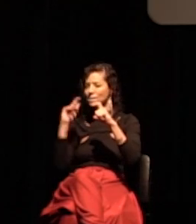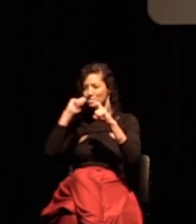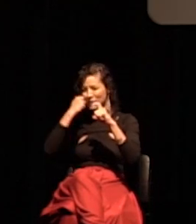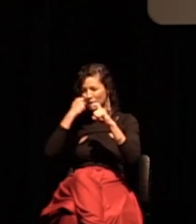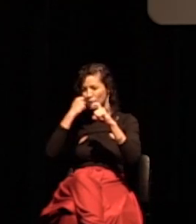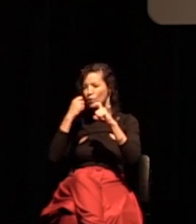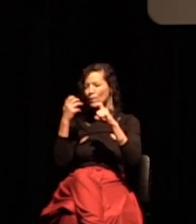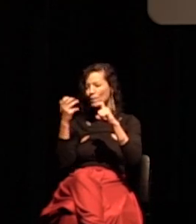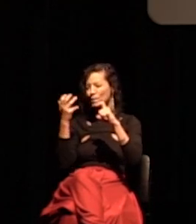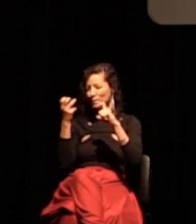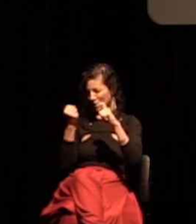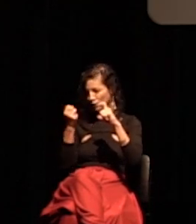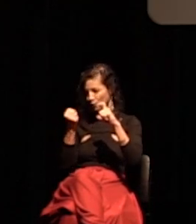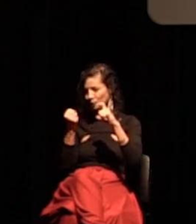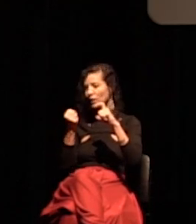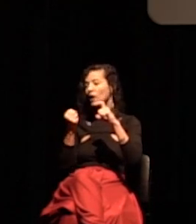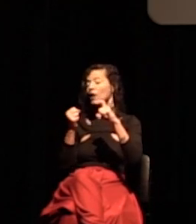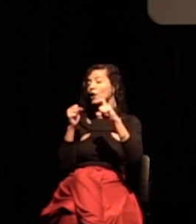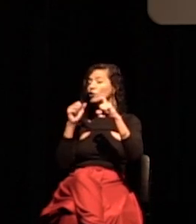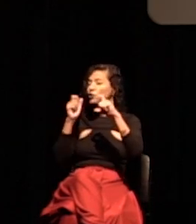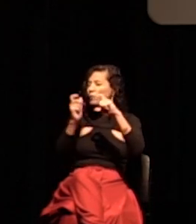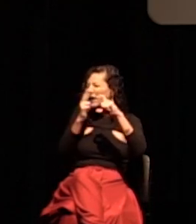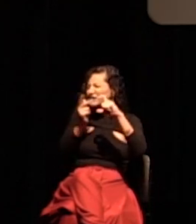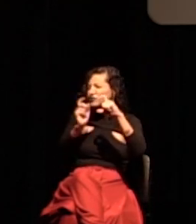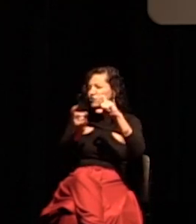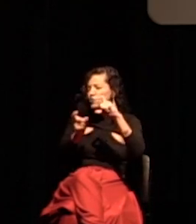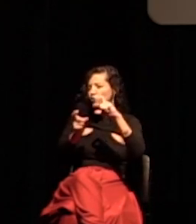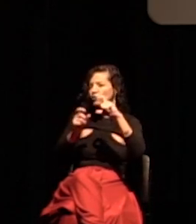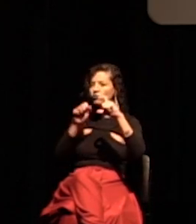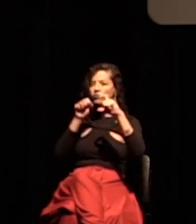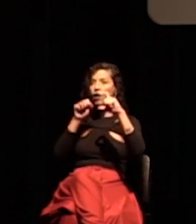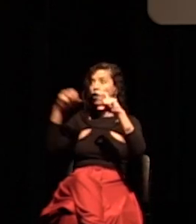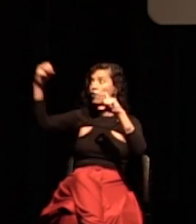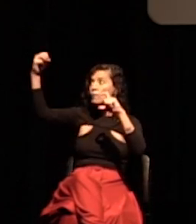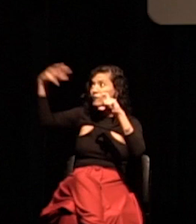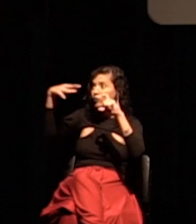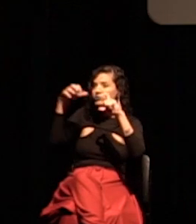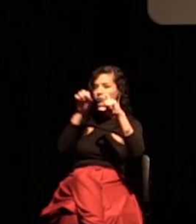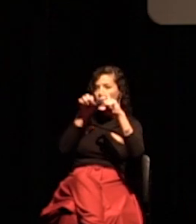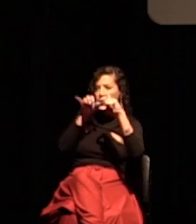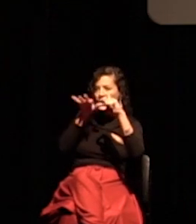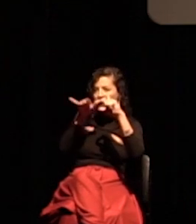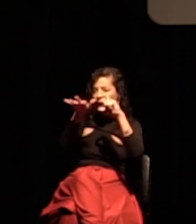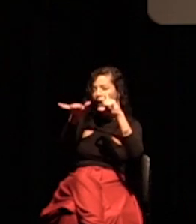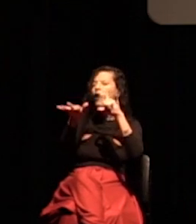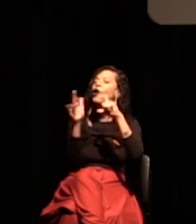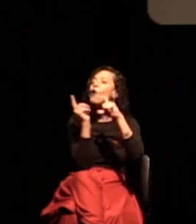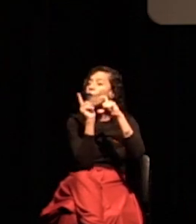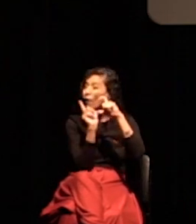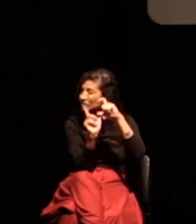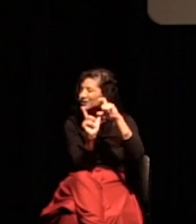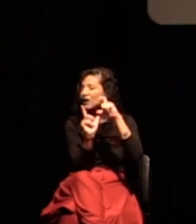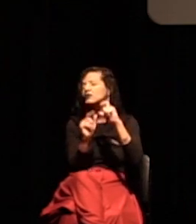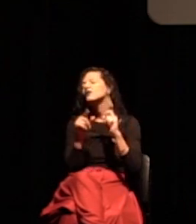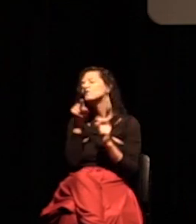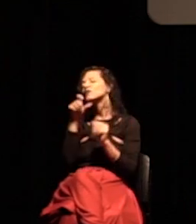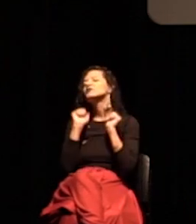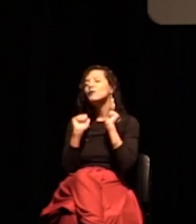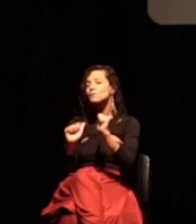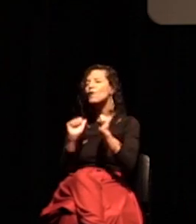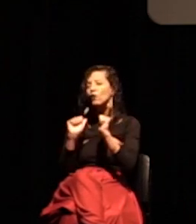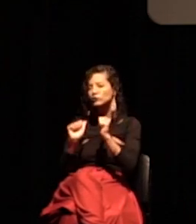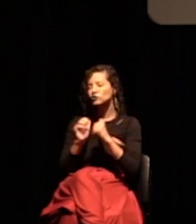série Introvert, Penetrate, então você tem uma condição de fazer com